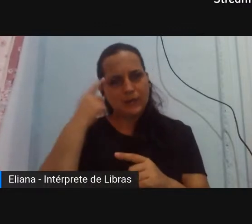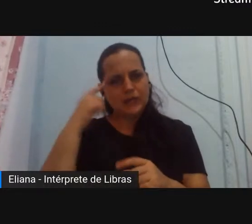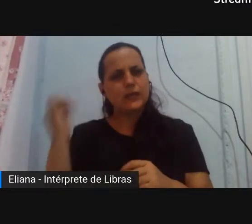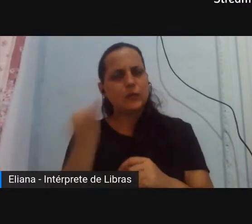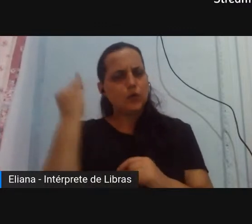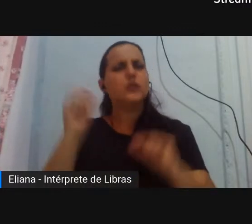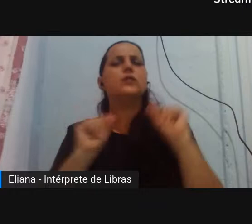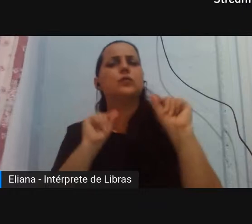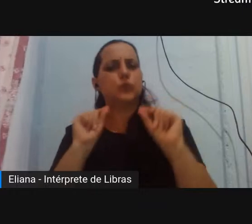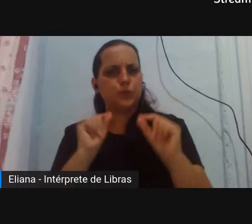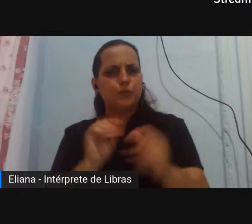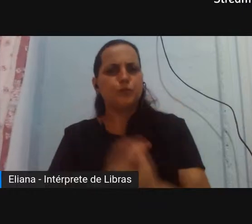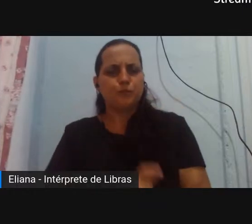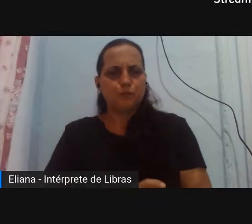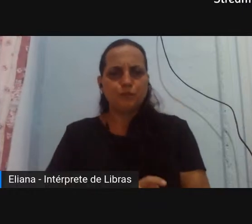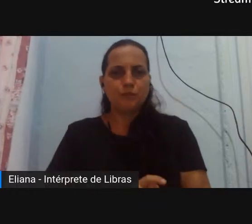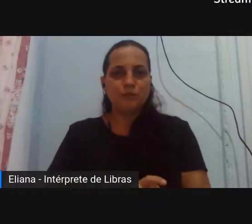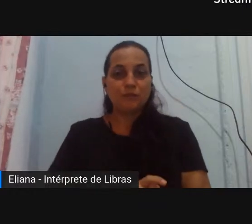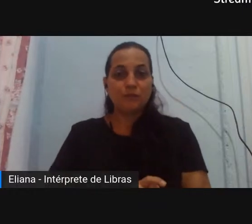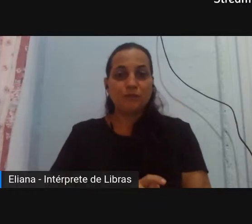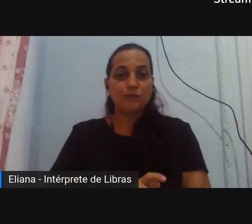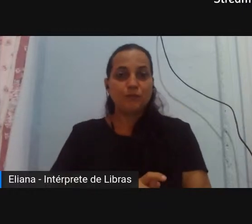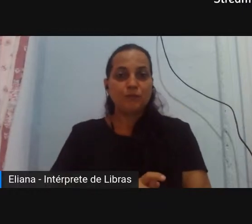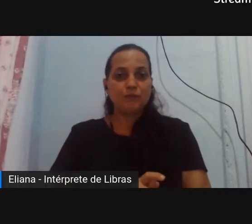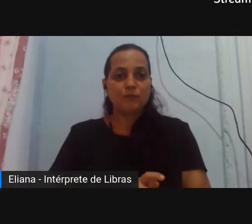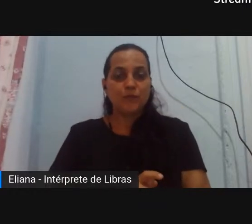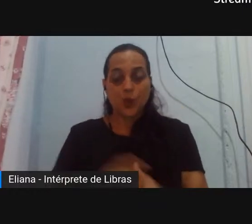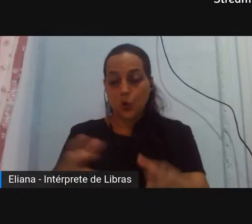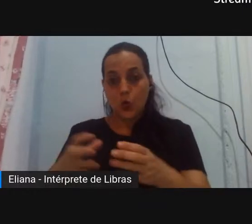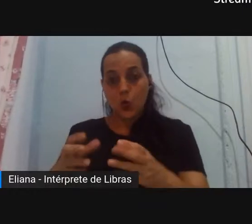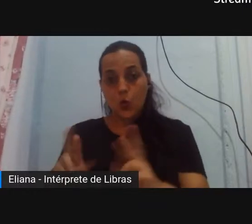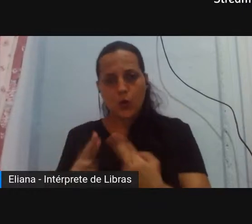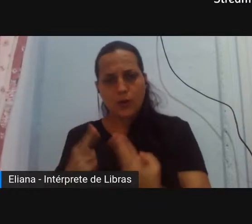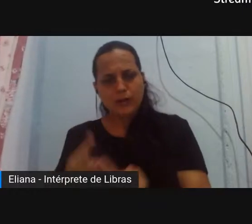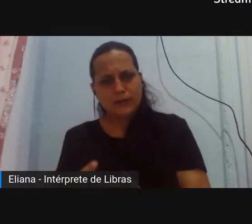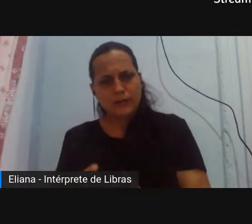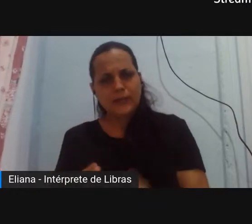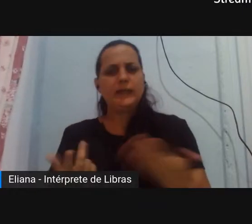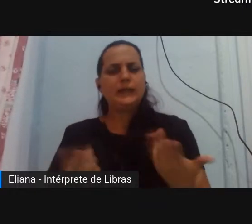destaque, se constrói a Lei